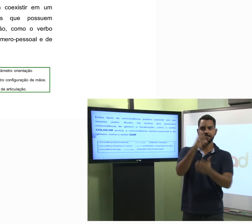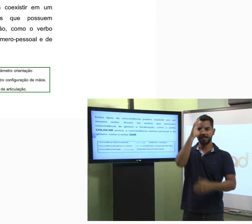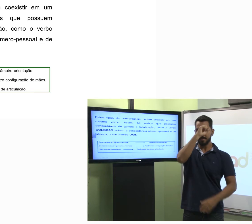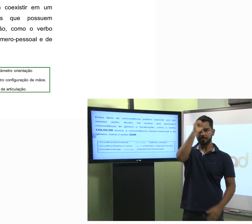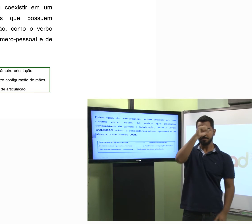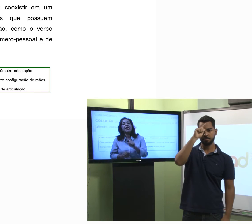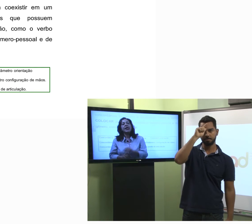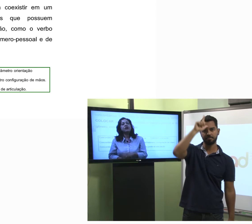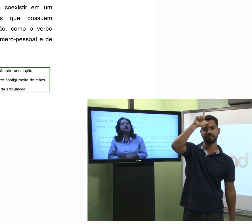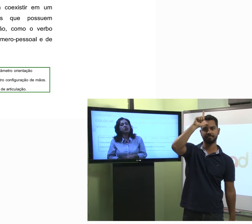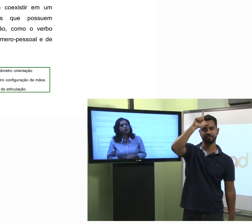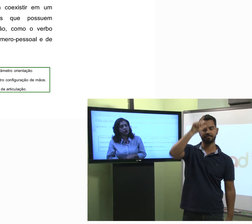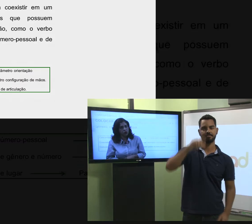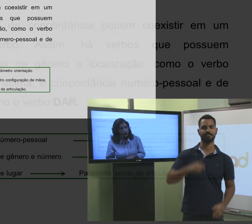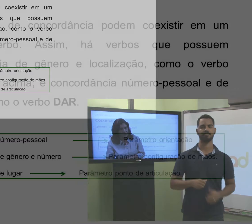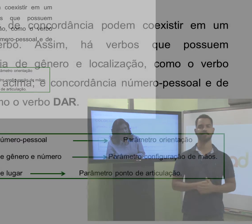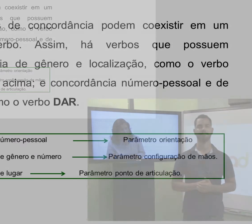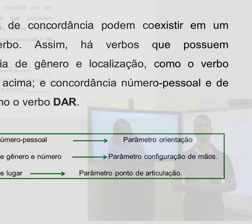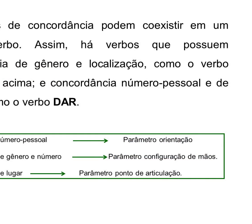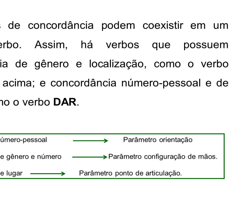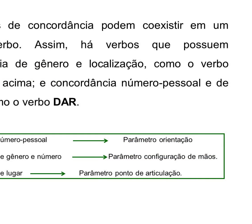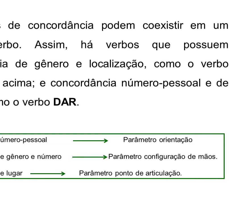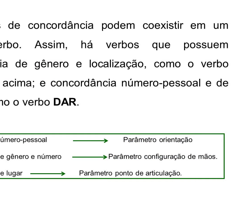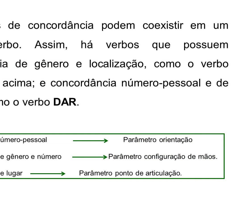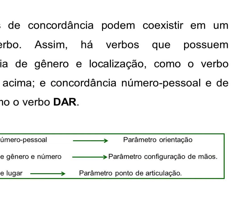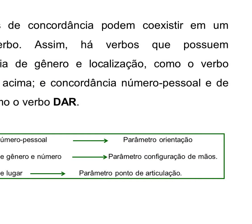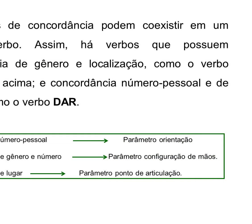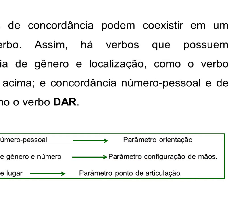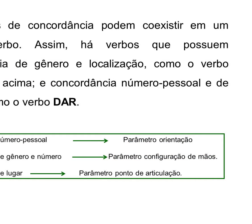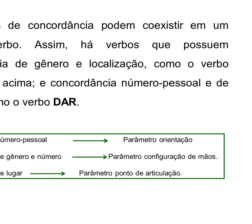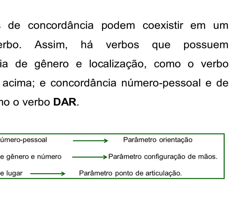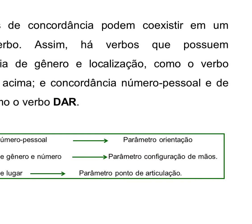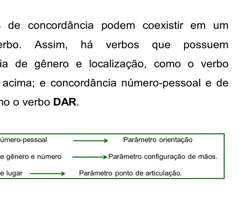tá? Esses tipos de concordância apresentadas dos